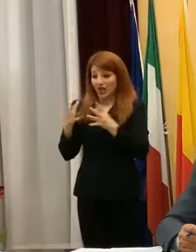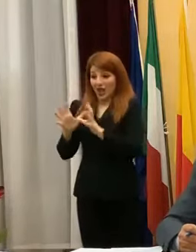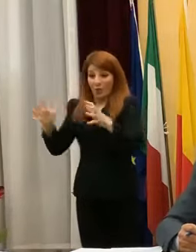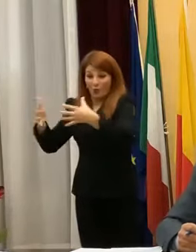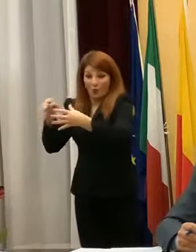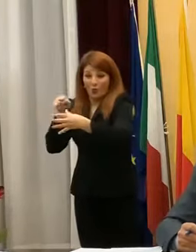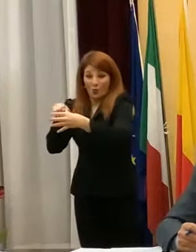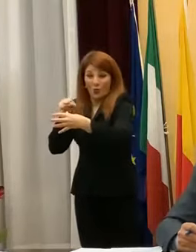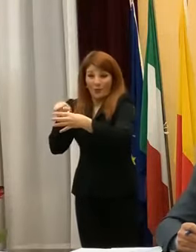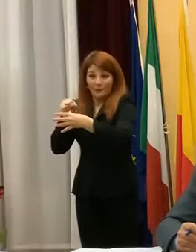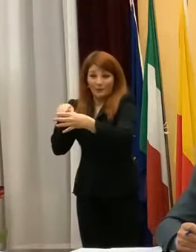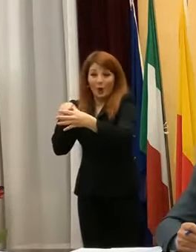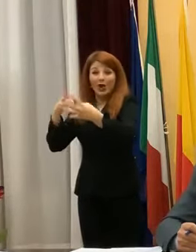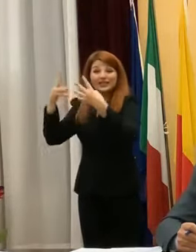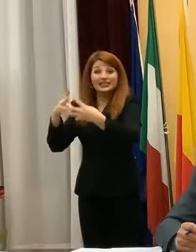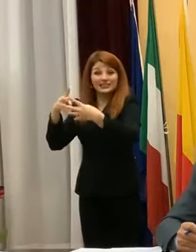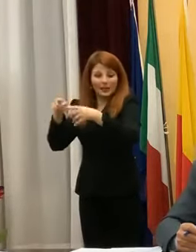inviolabili.